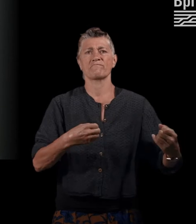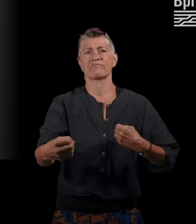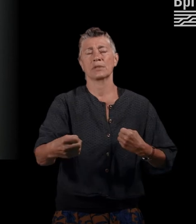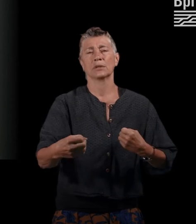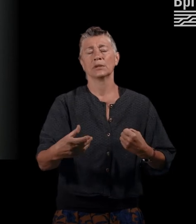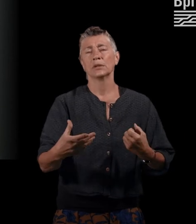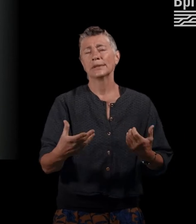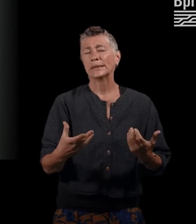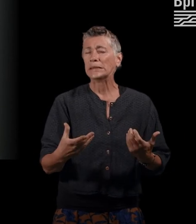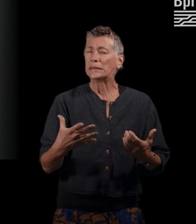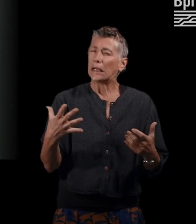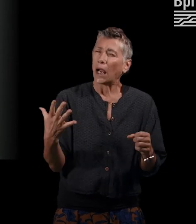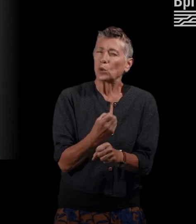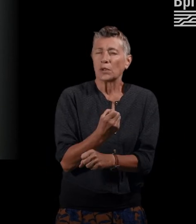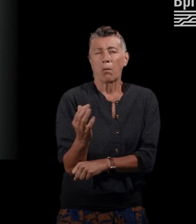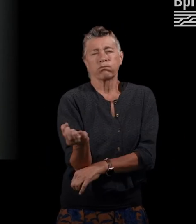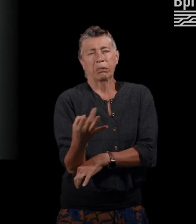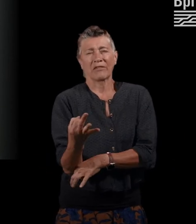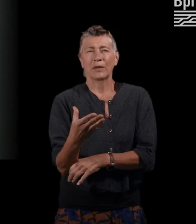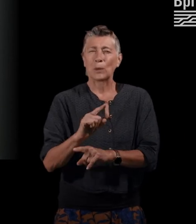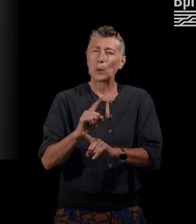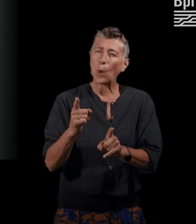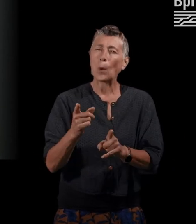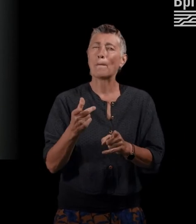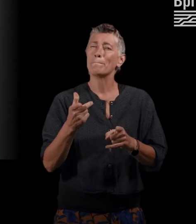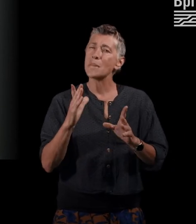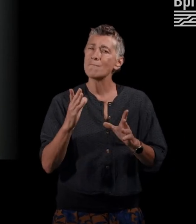Ça n'a pas complètement marché, mais ça,